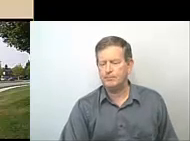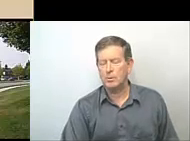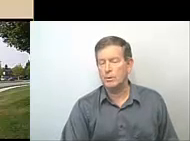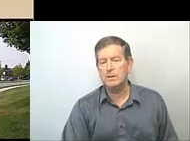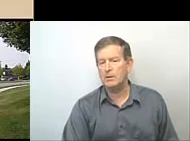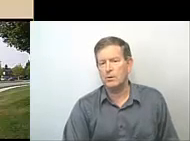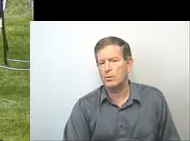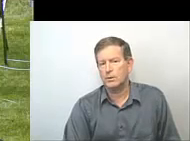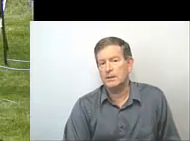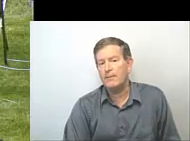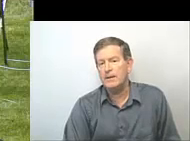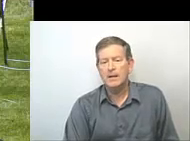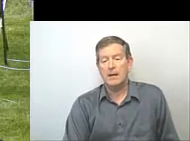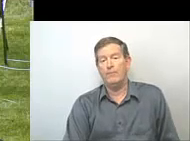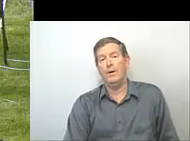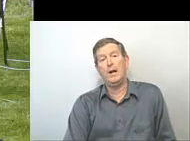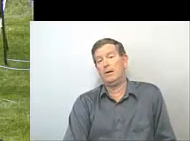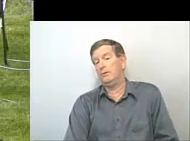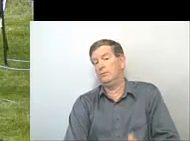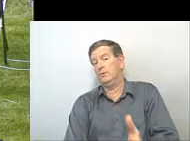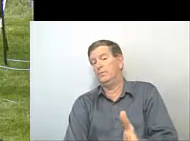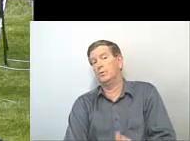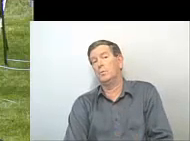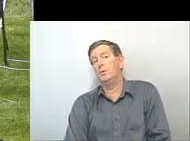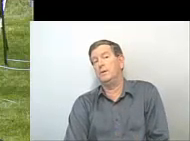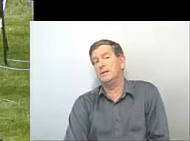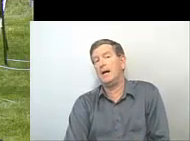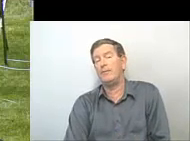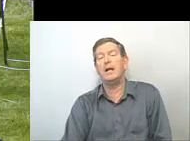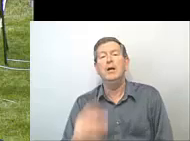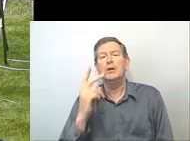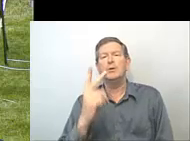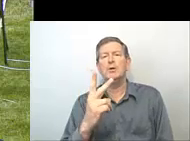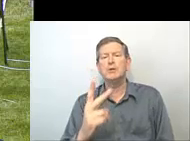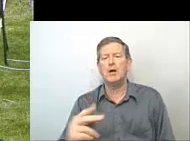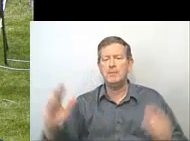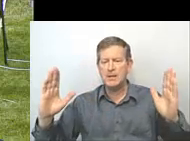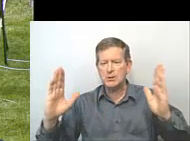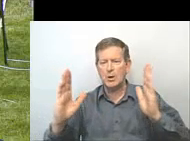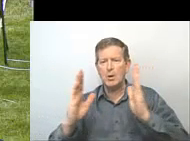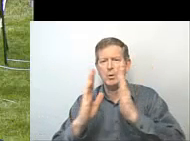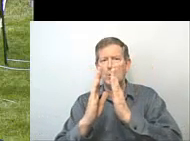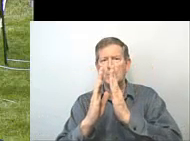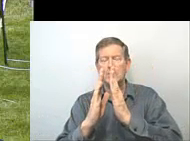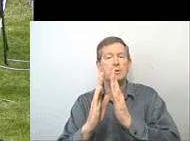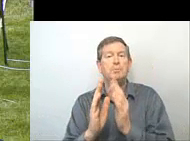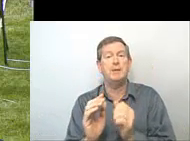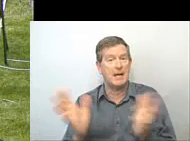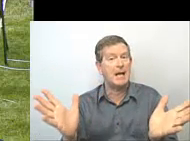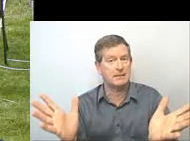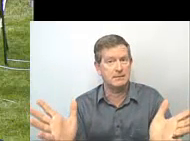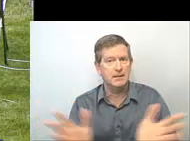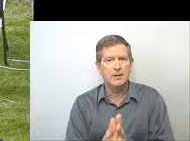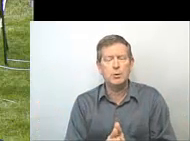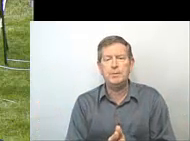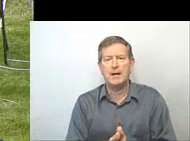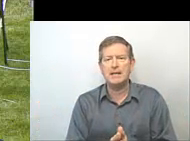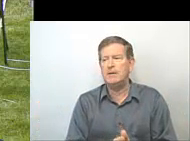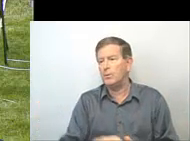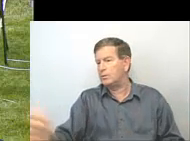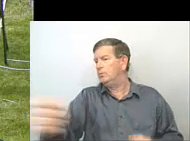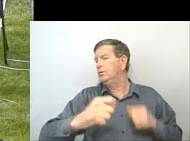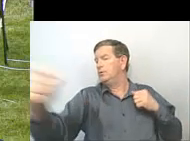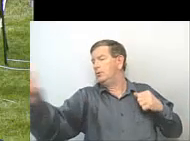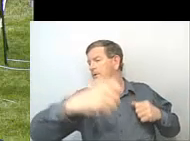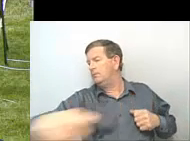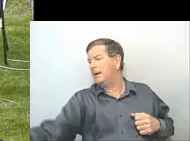Et oui, il rencontre David. Et voilà une photo un peu bizarre. Voilà deux hommes qui se rencontrent, de pirates